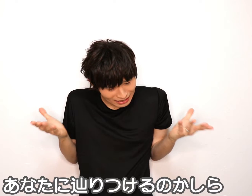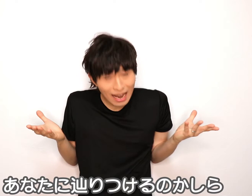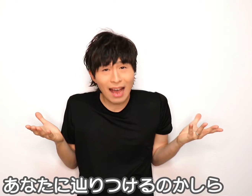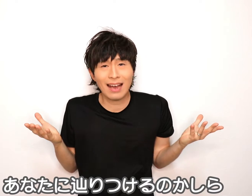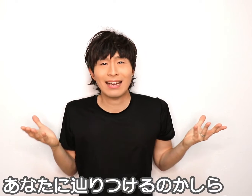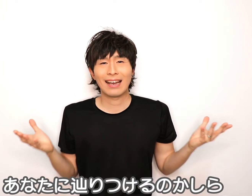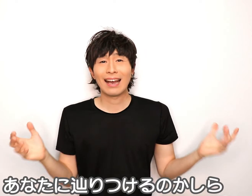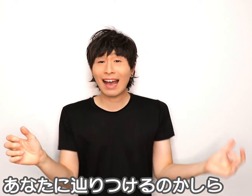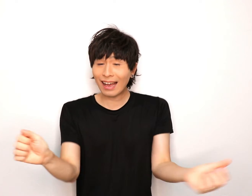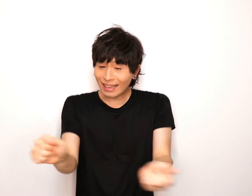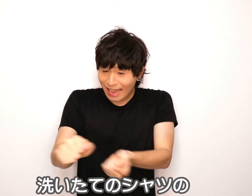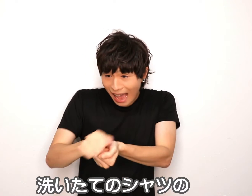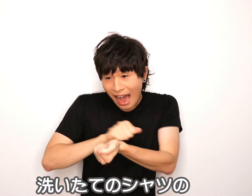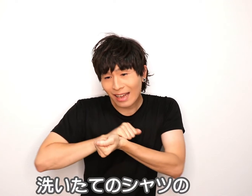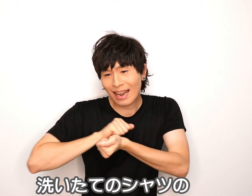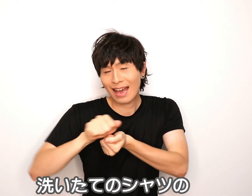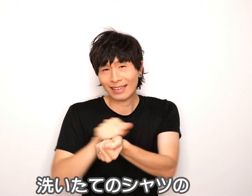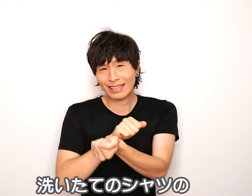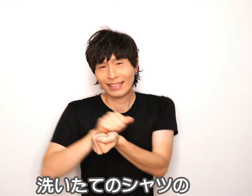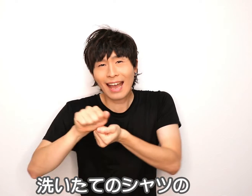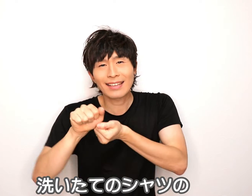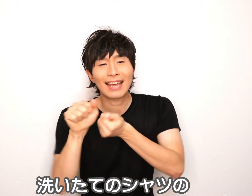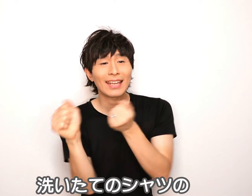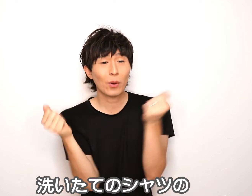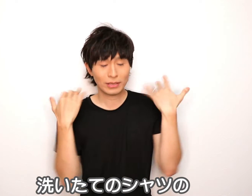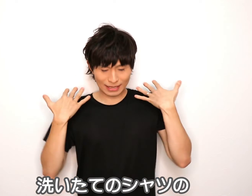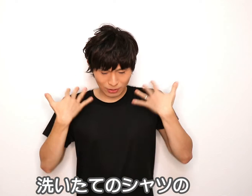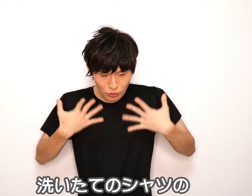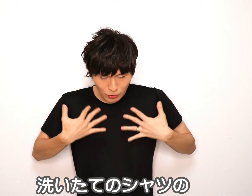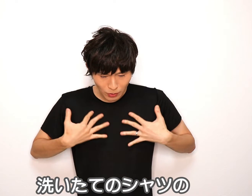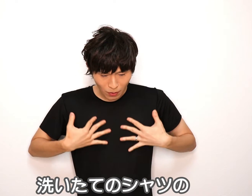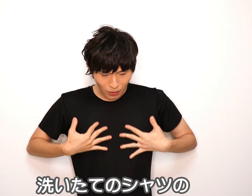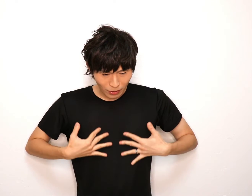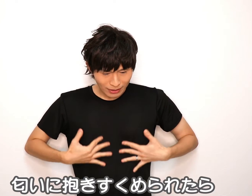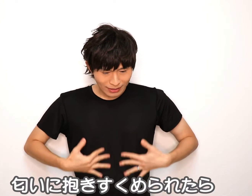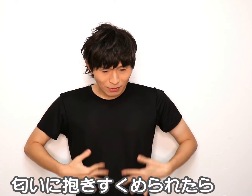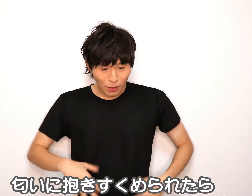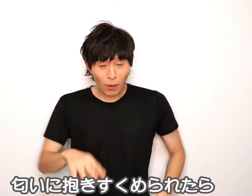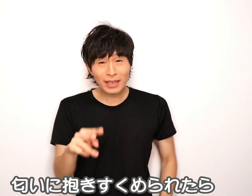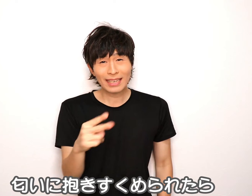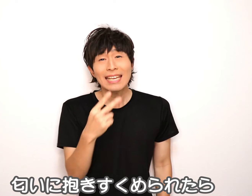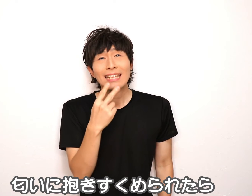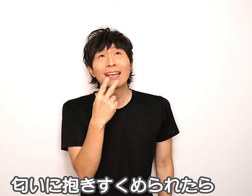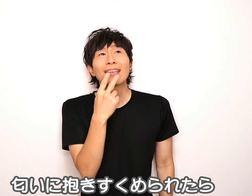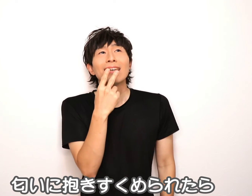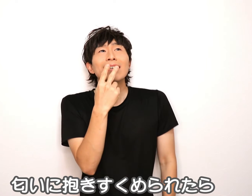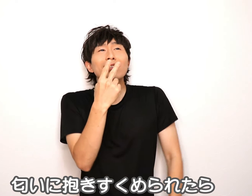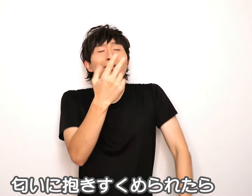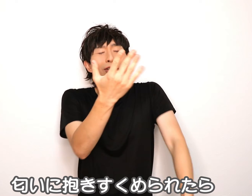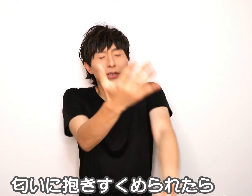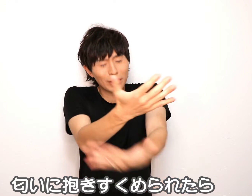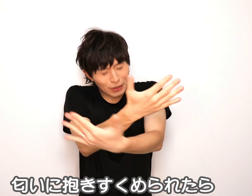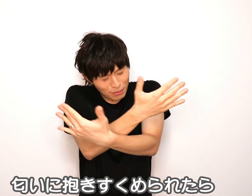ら。洗いたてのシャツの匂いに抱きすくめ